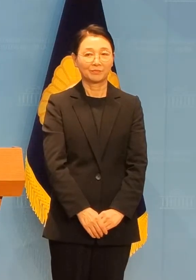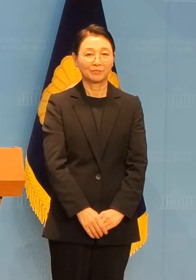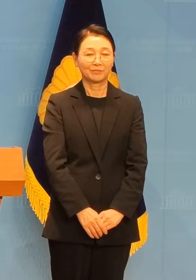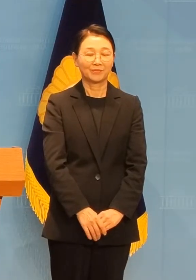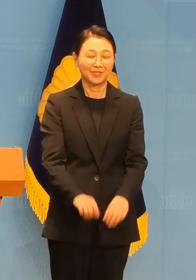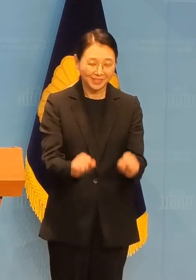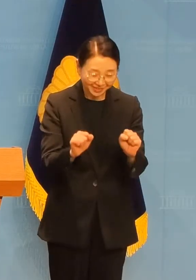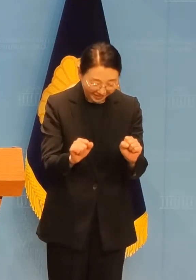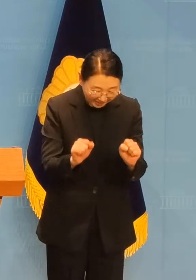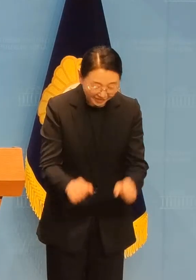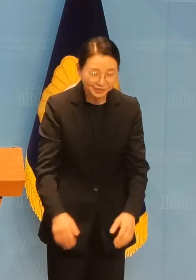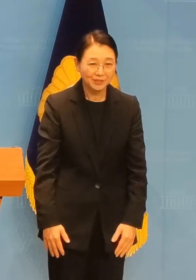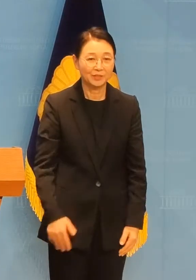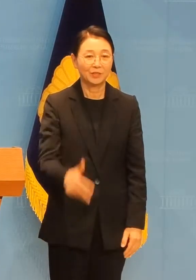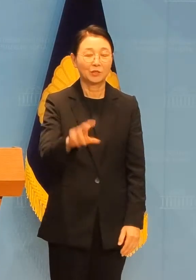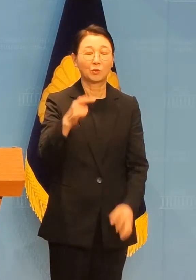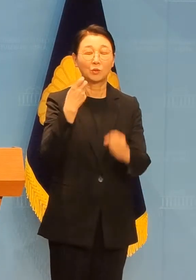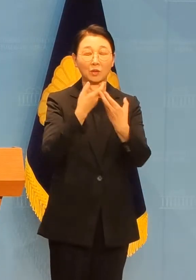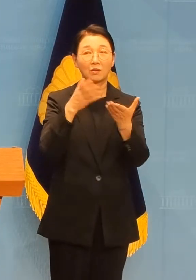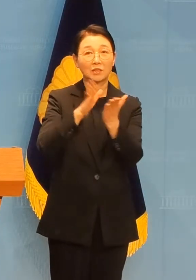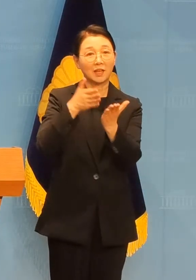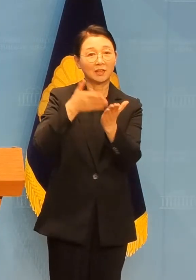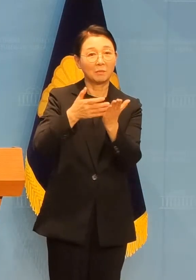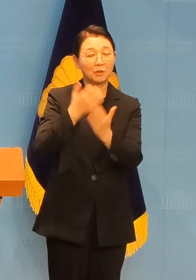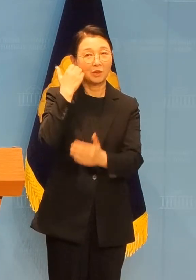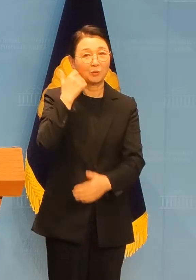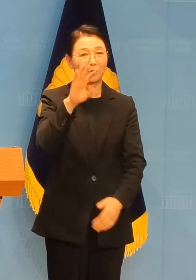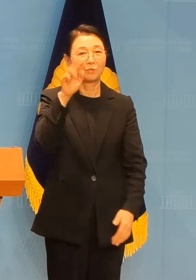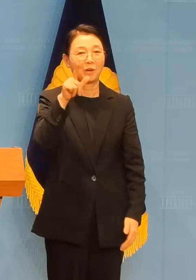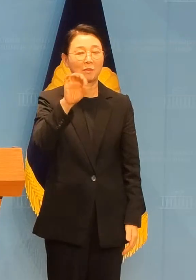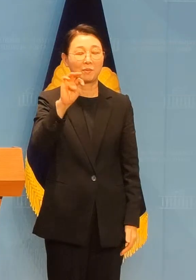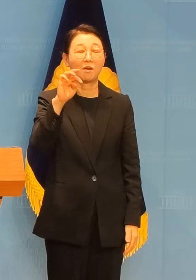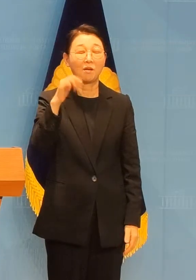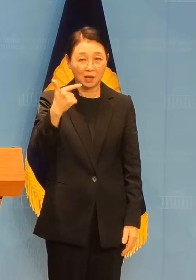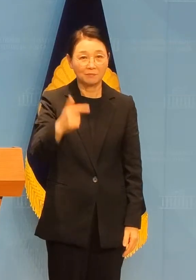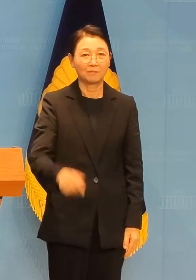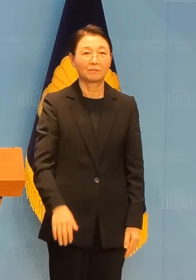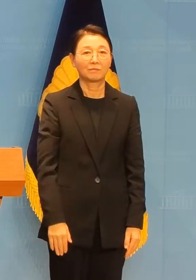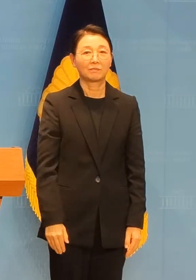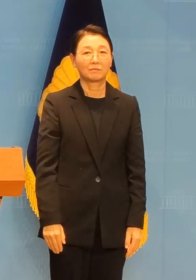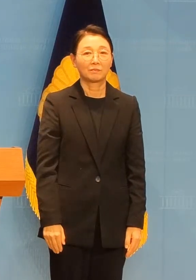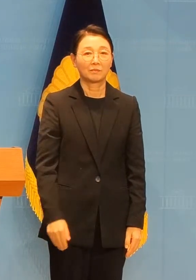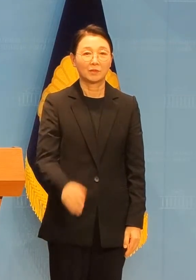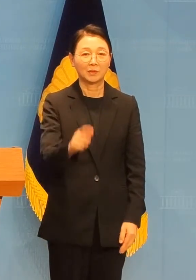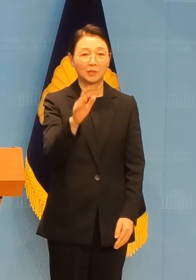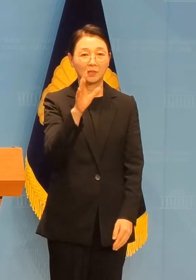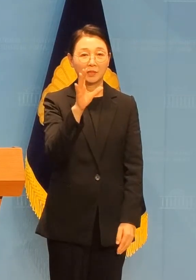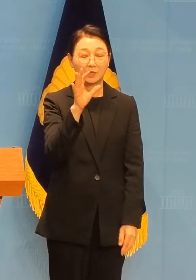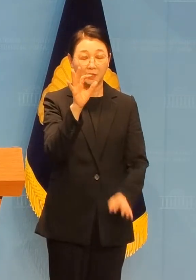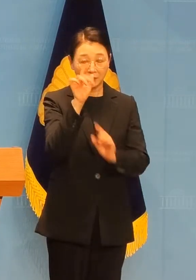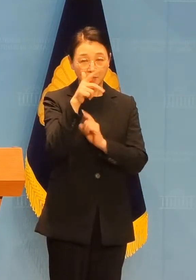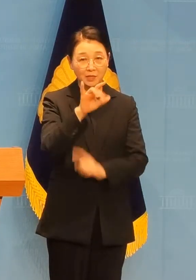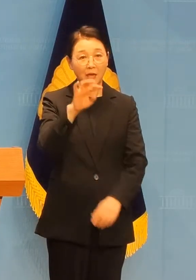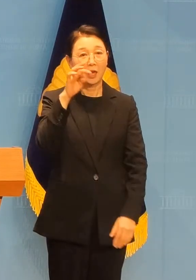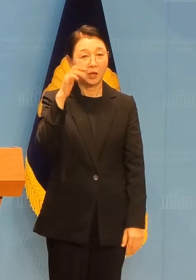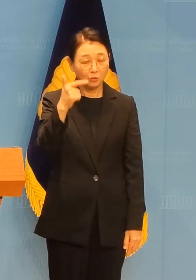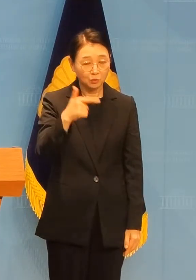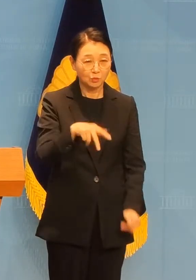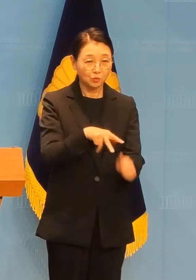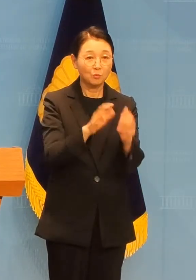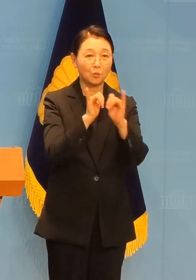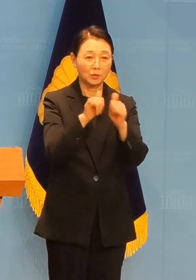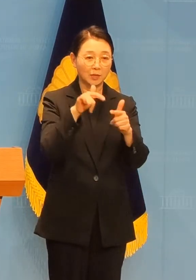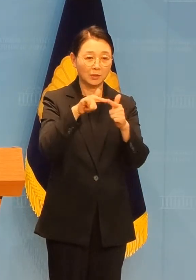네, 안녕하십니까. 조국혁신당 대변인 박병원입니다. 예고해드린 대로 이해훈 후보자의 강남 아파트